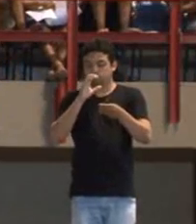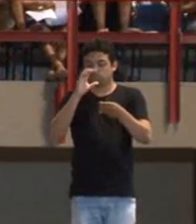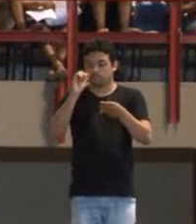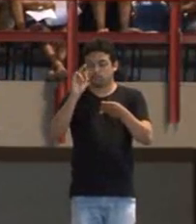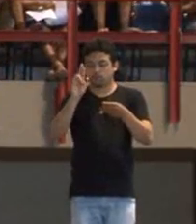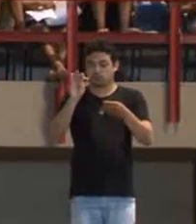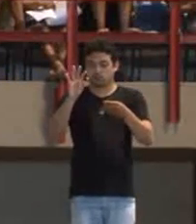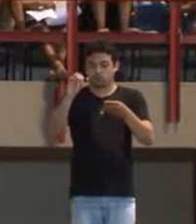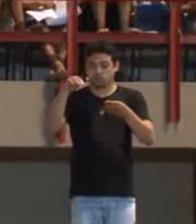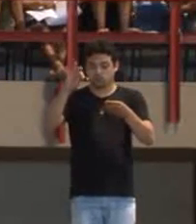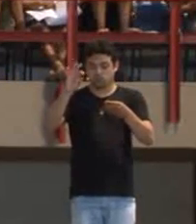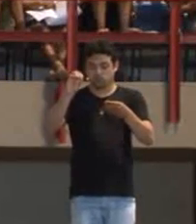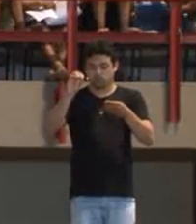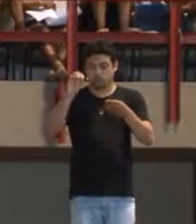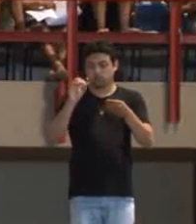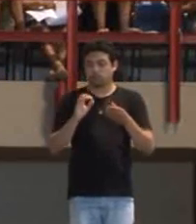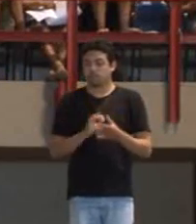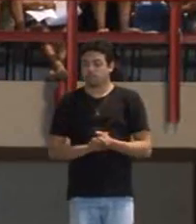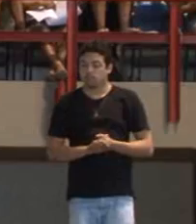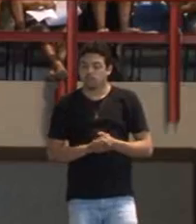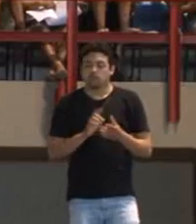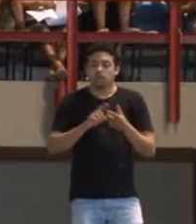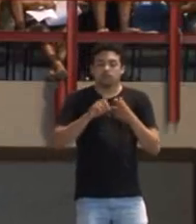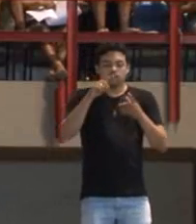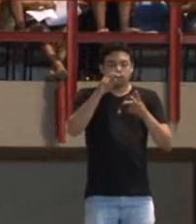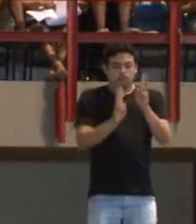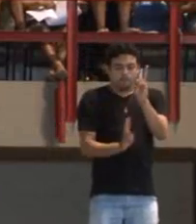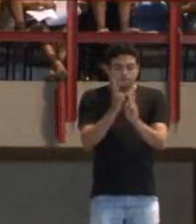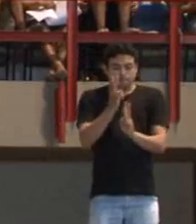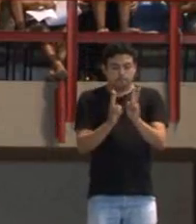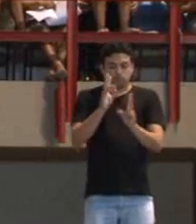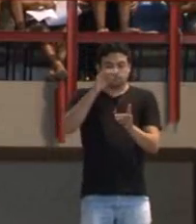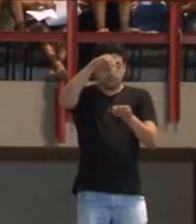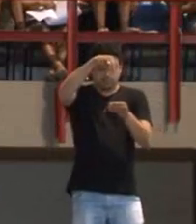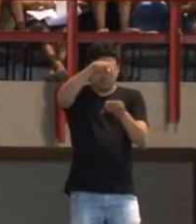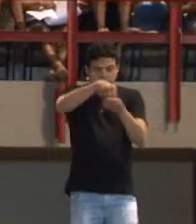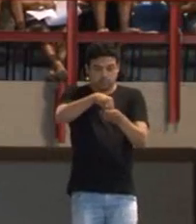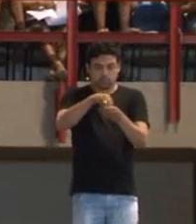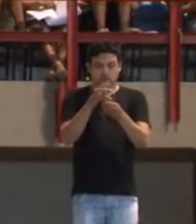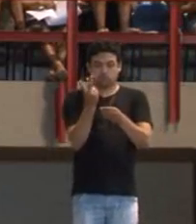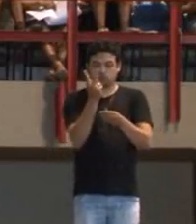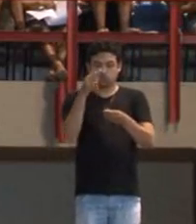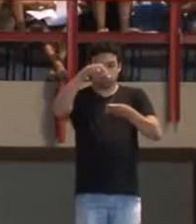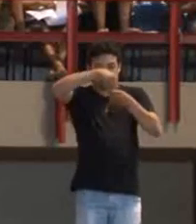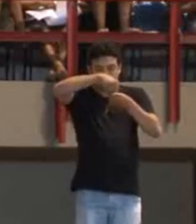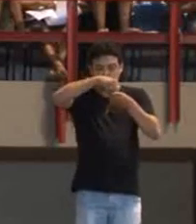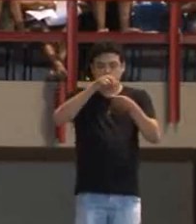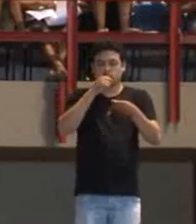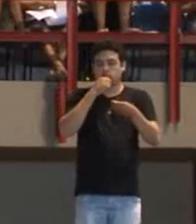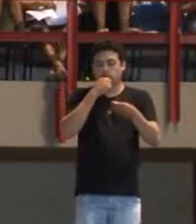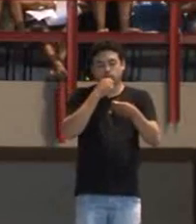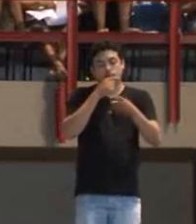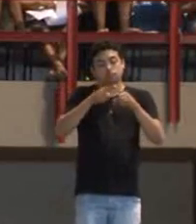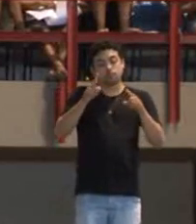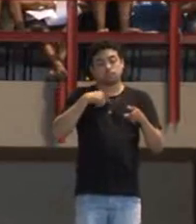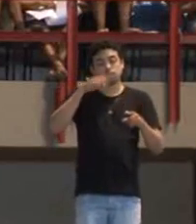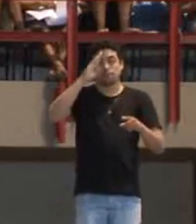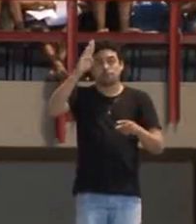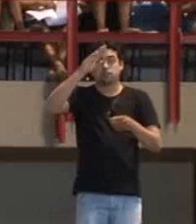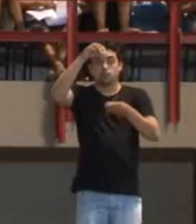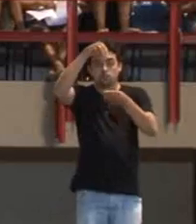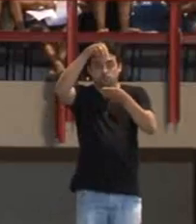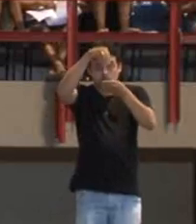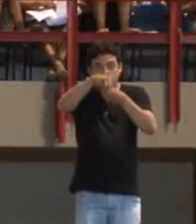nome hidrocarboneto. No petróleo não tem só hidrocarbonetos, mas os principais constituintes